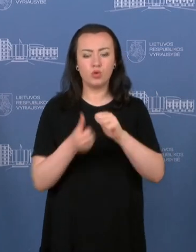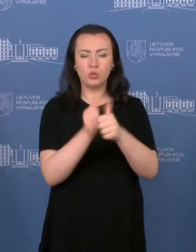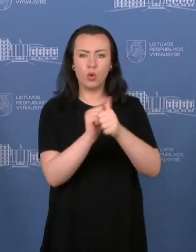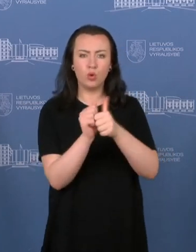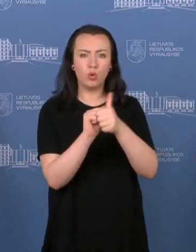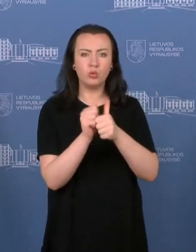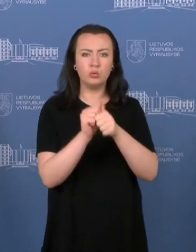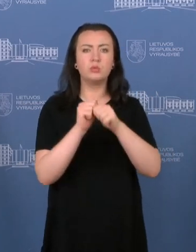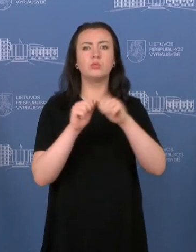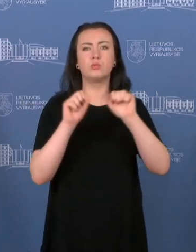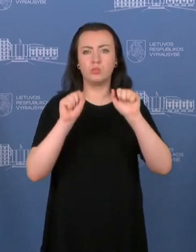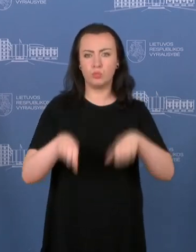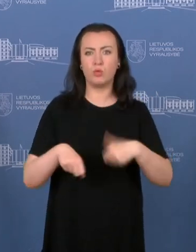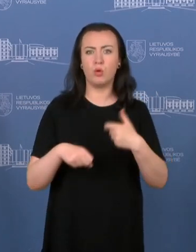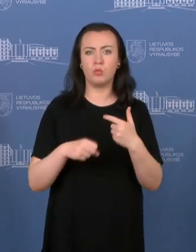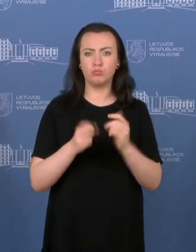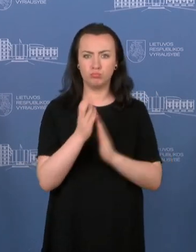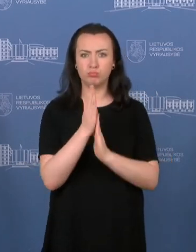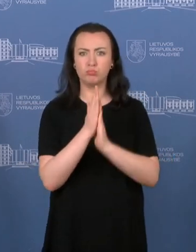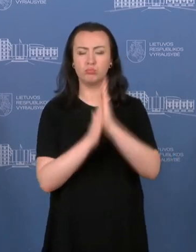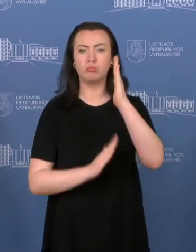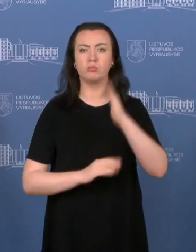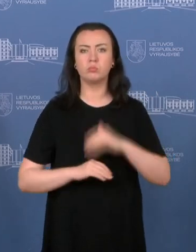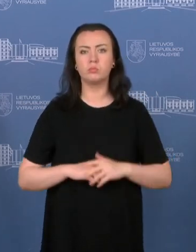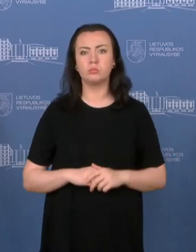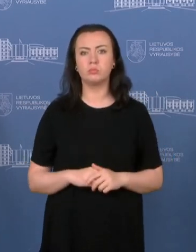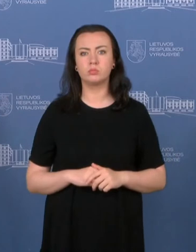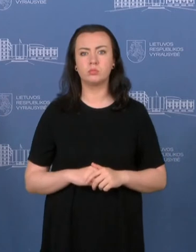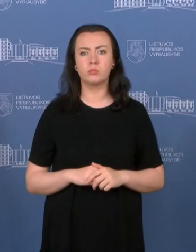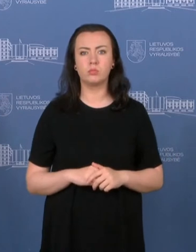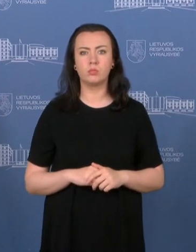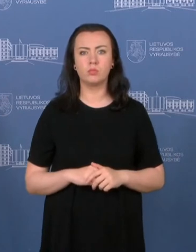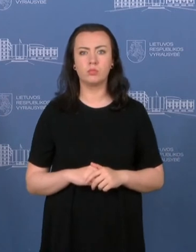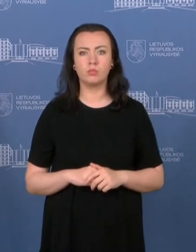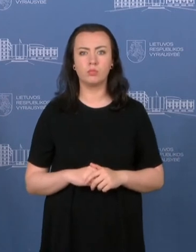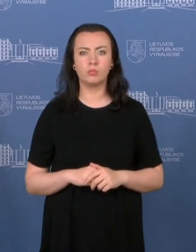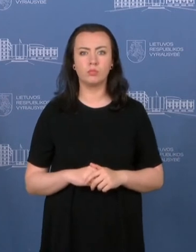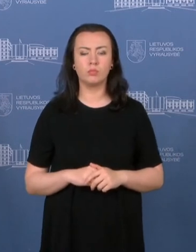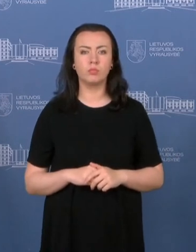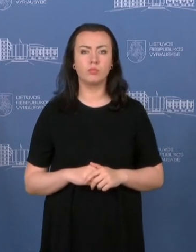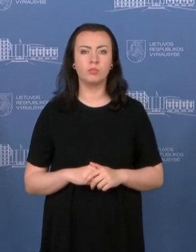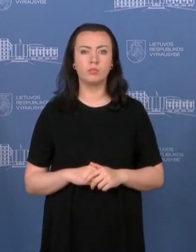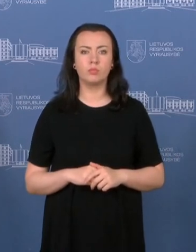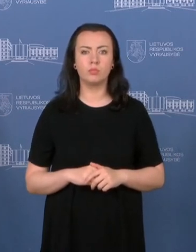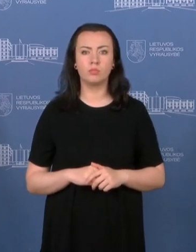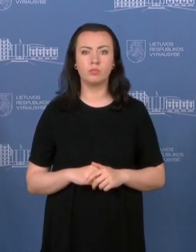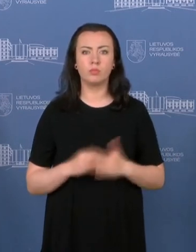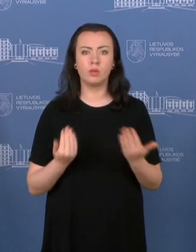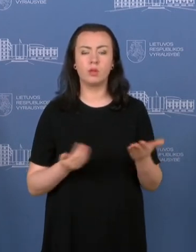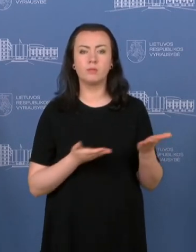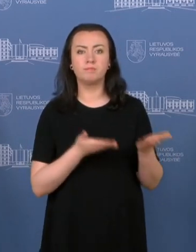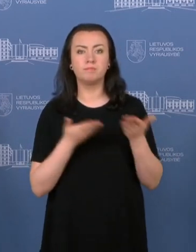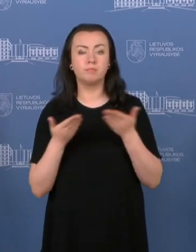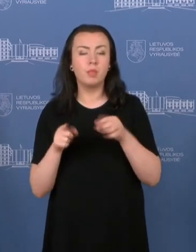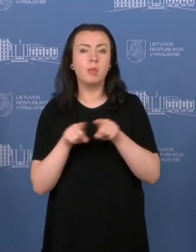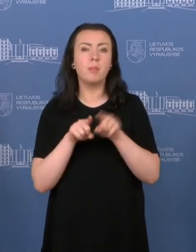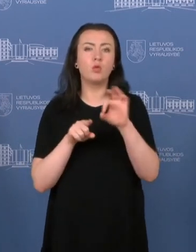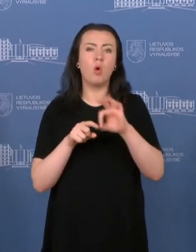atvirkščiai padarys mūsų produkciją tvaresnį. Tačiau noriu čia sustoti ir perleisti žodį transportui,